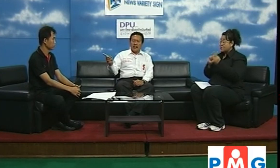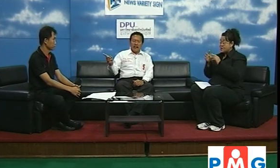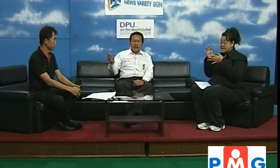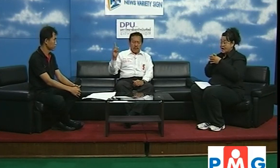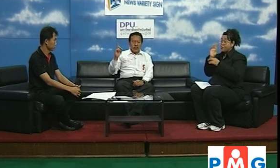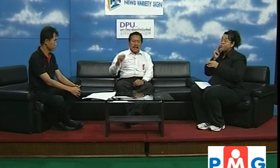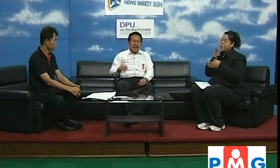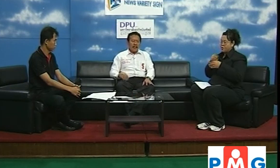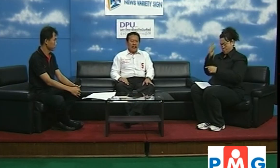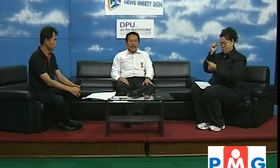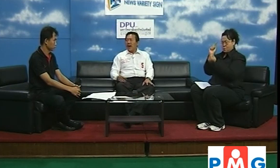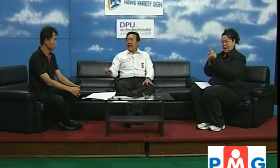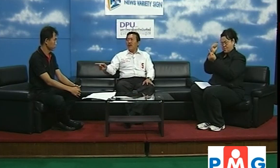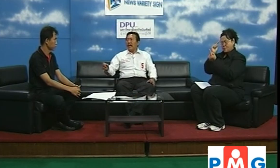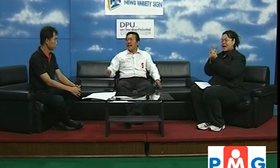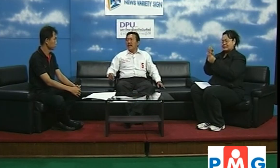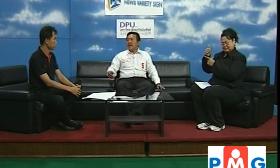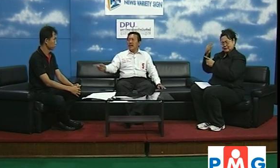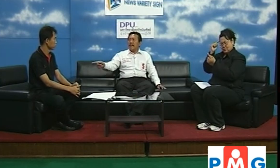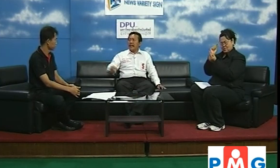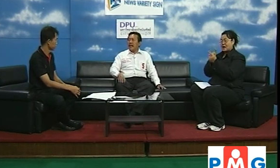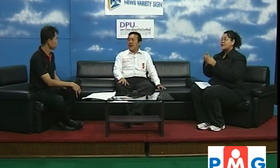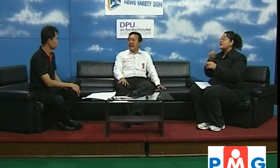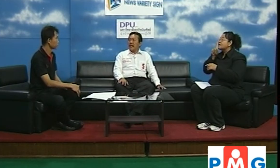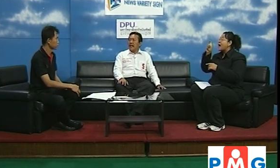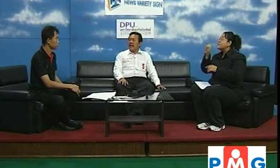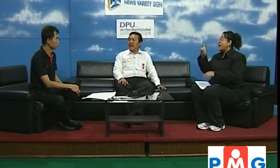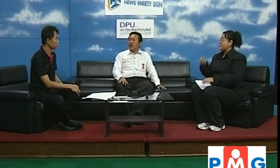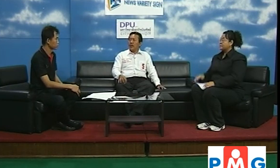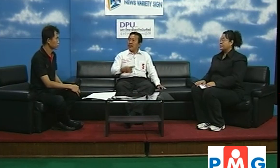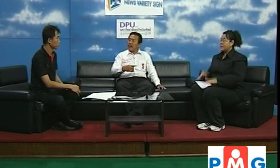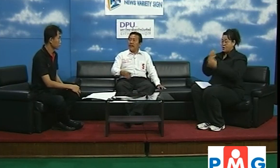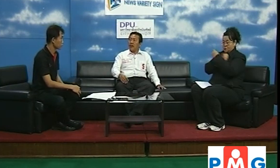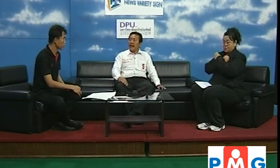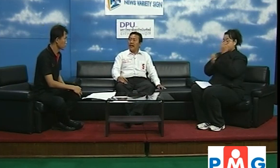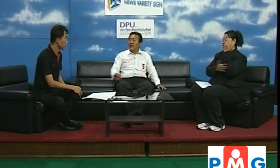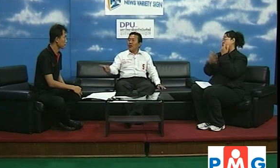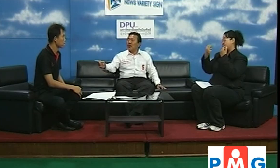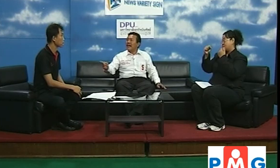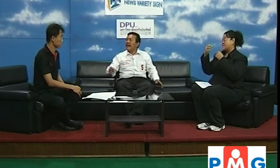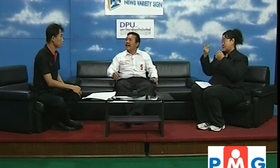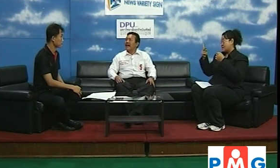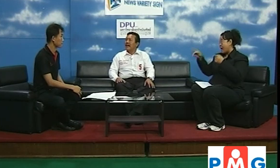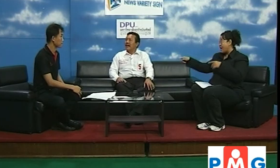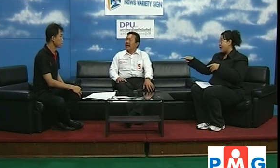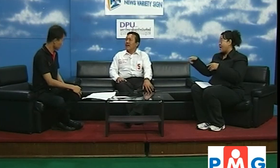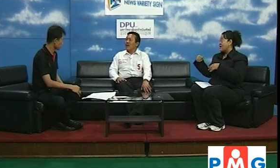pension this is your job